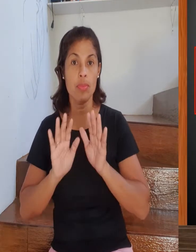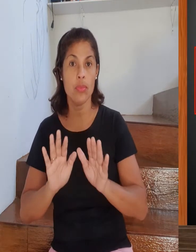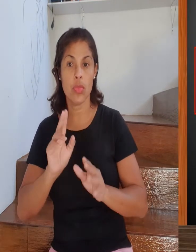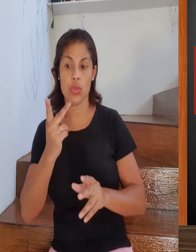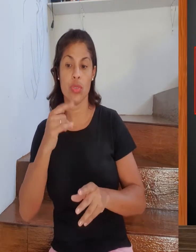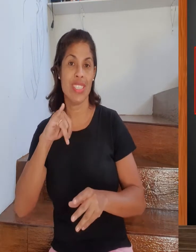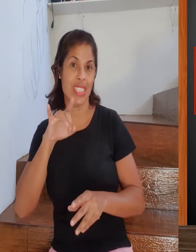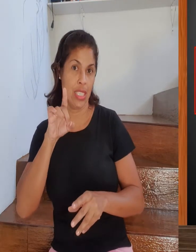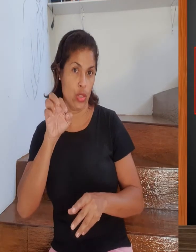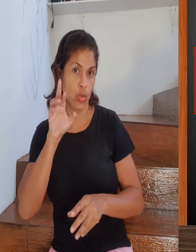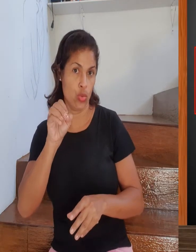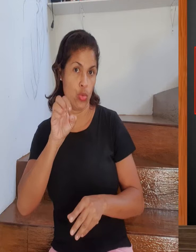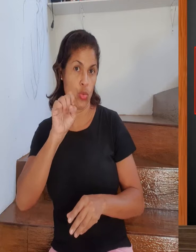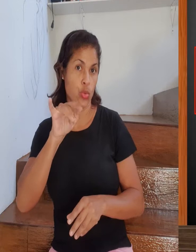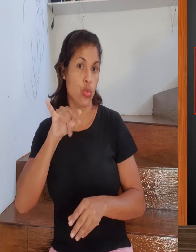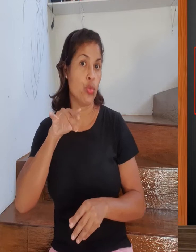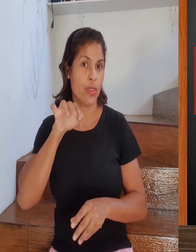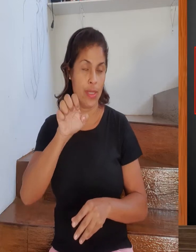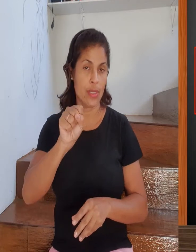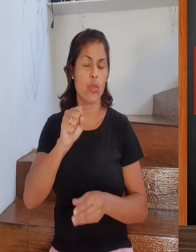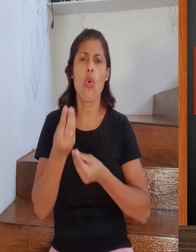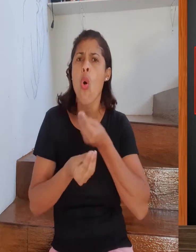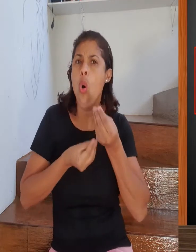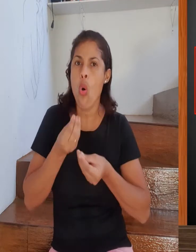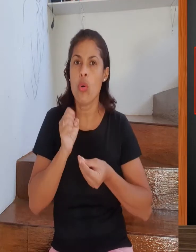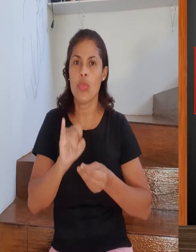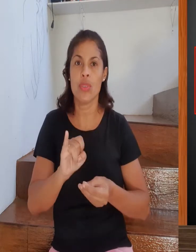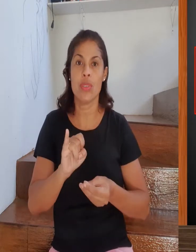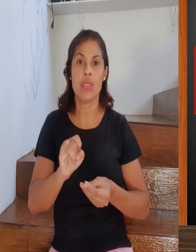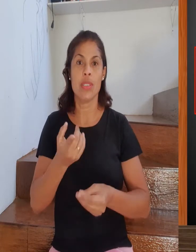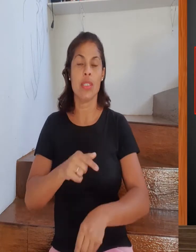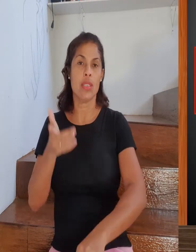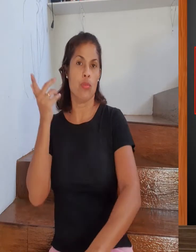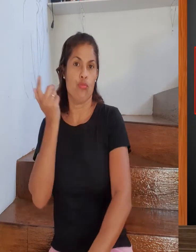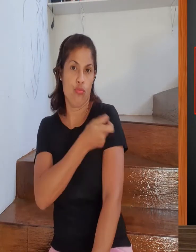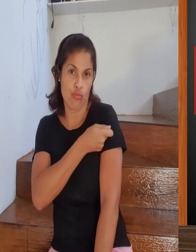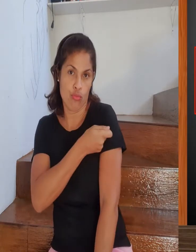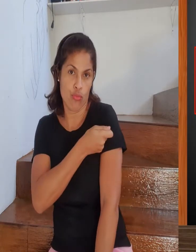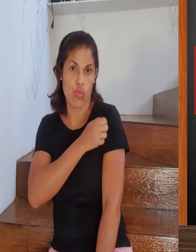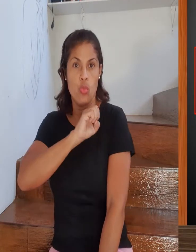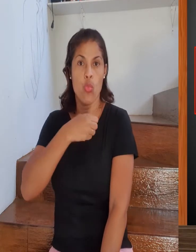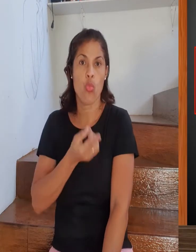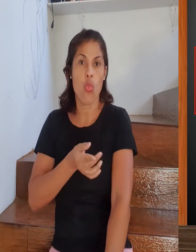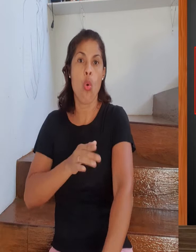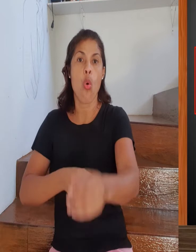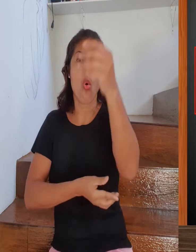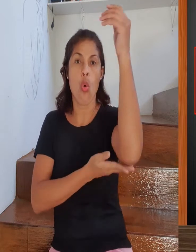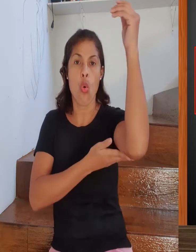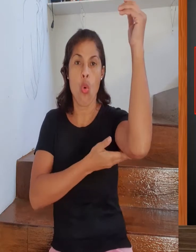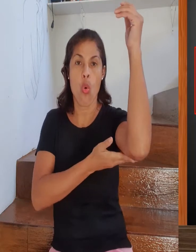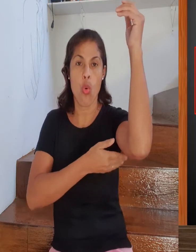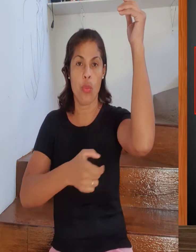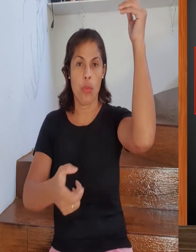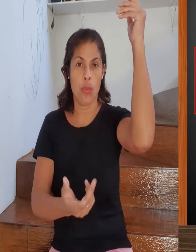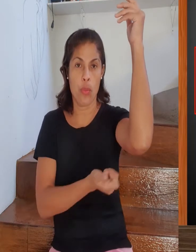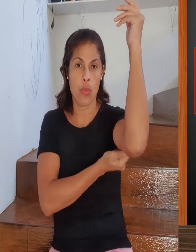Já os fármacos hidrossolúveis são melhor absorvidos quando administrados por via intramuscular ou